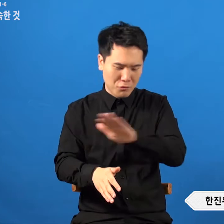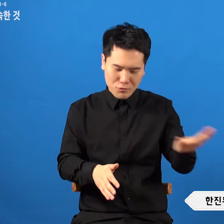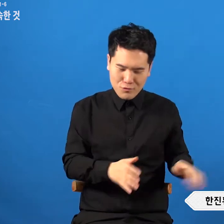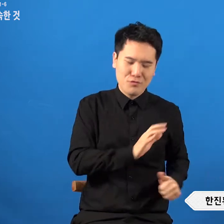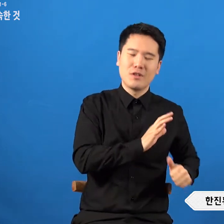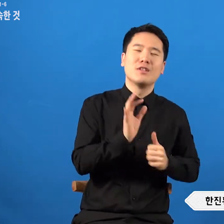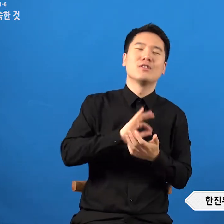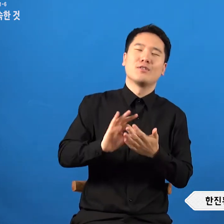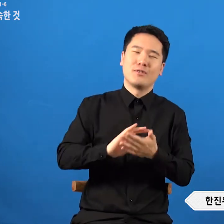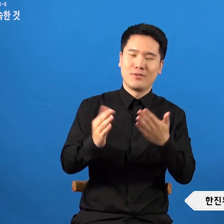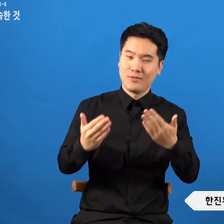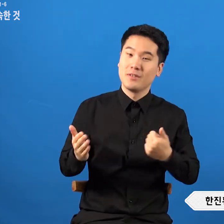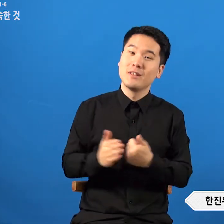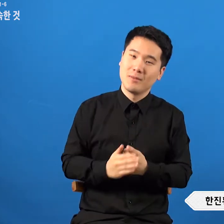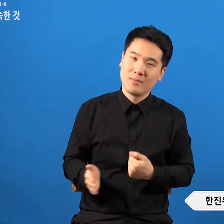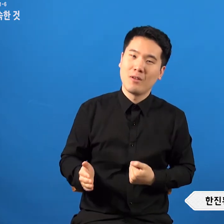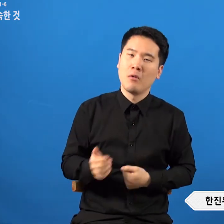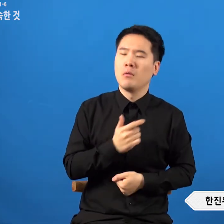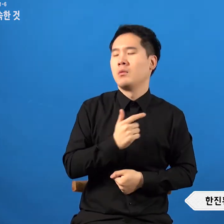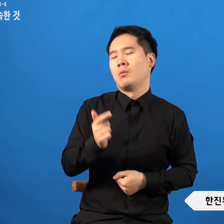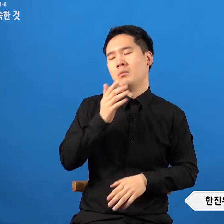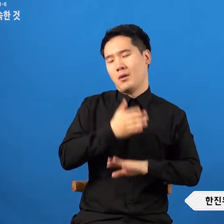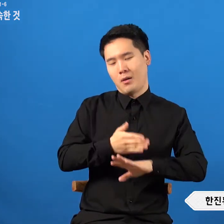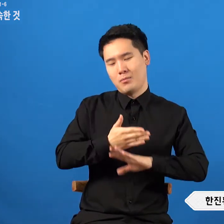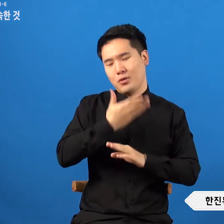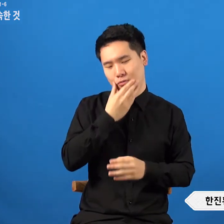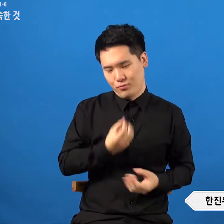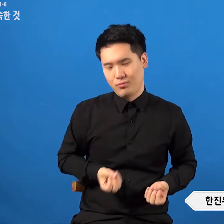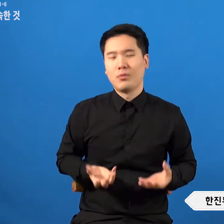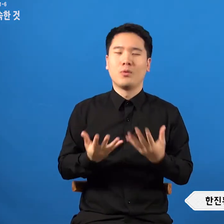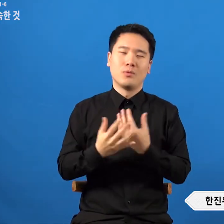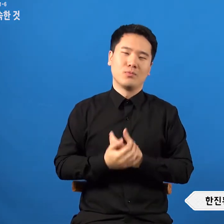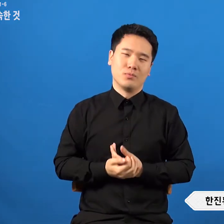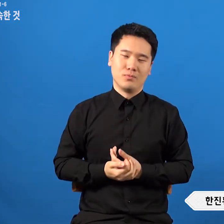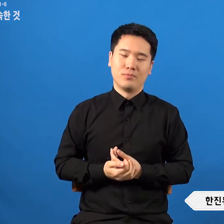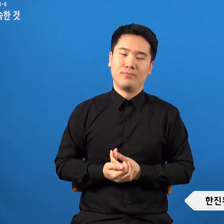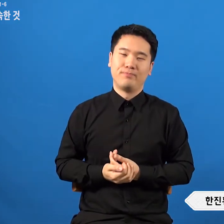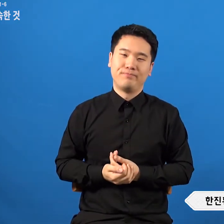우리를 불러 쓰시니까 그러니까 그게 얼마나 축복입니까?